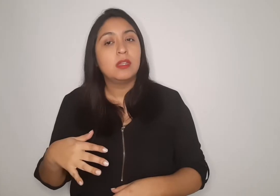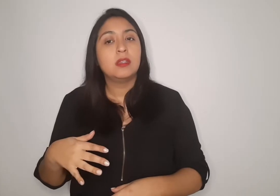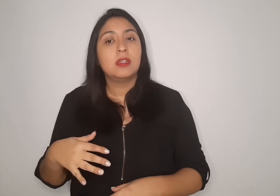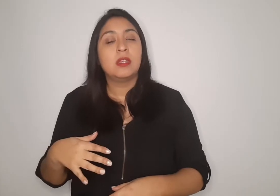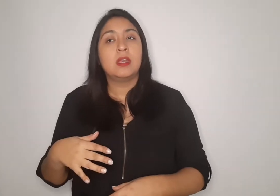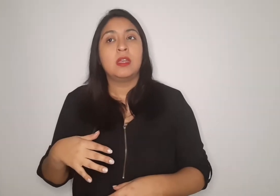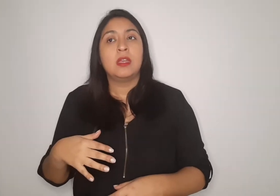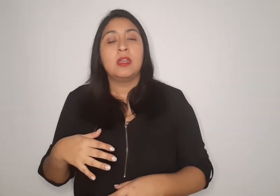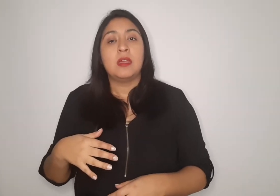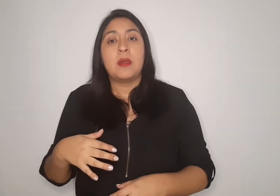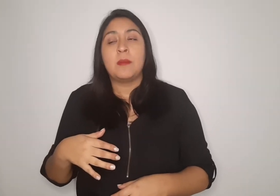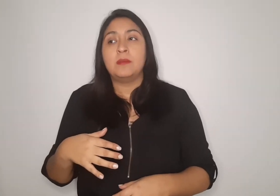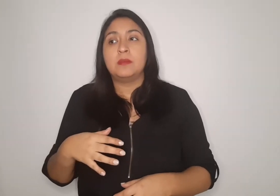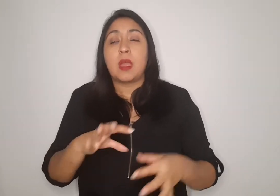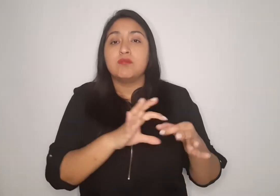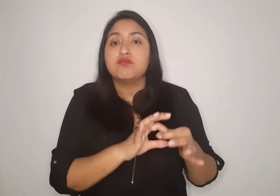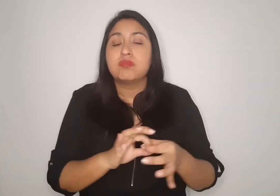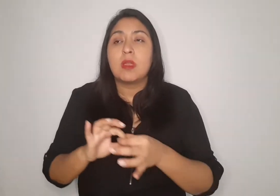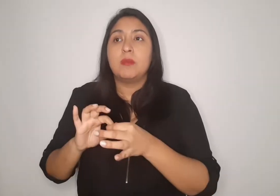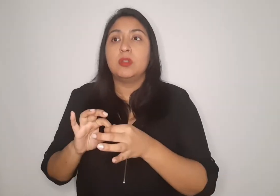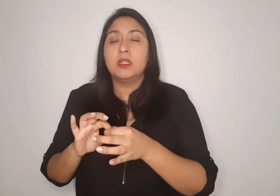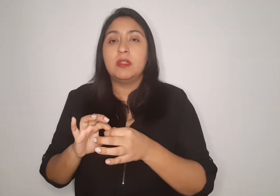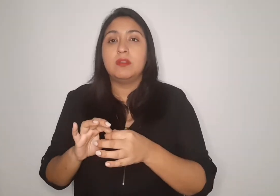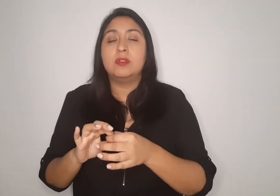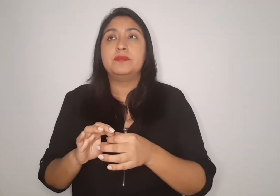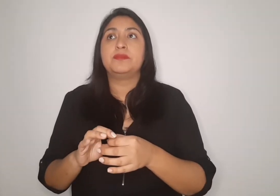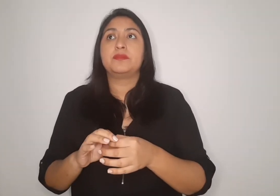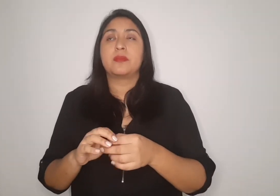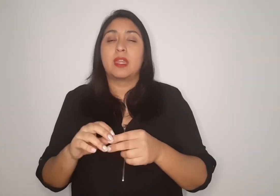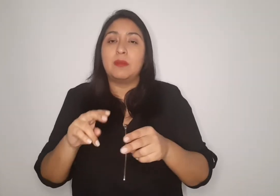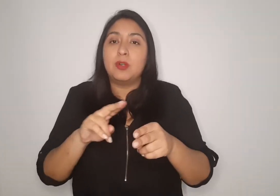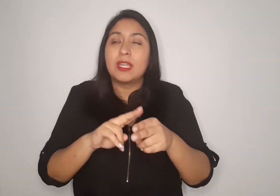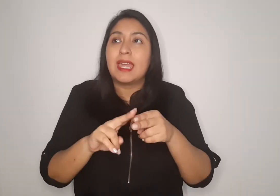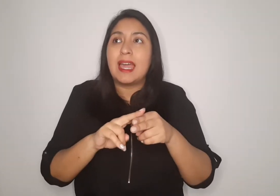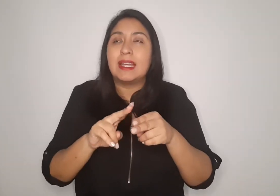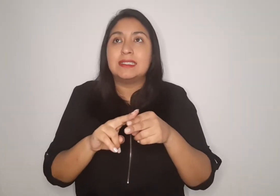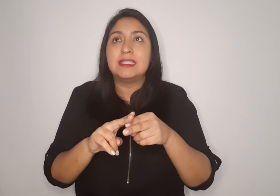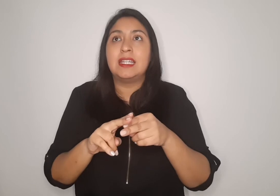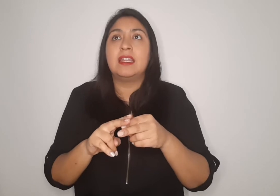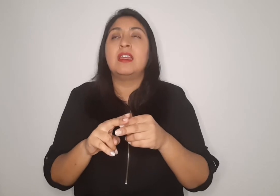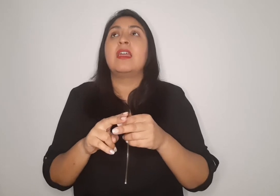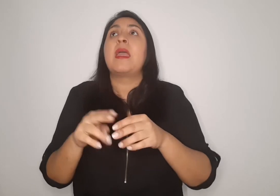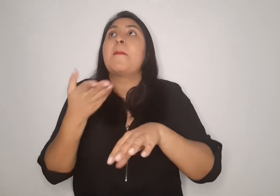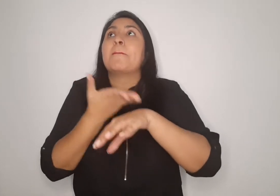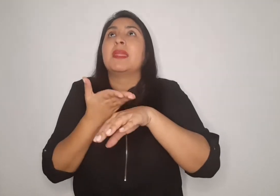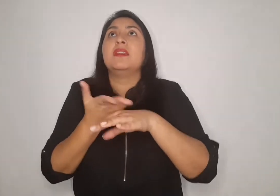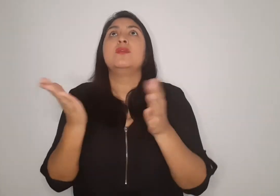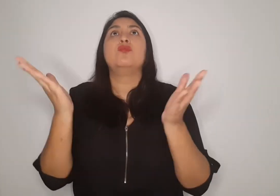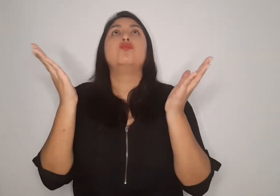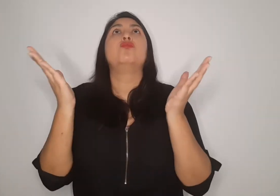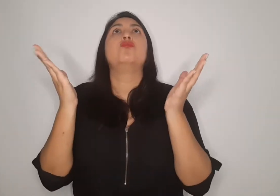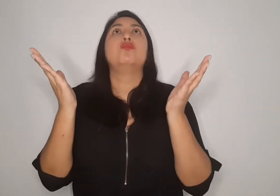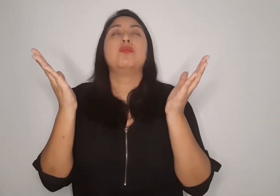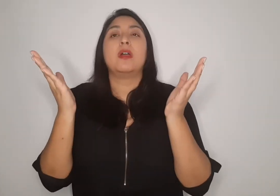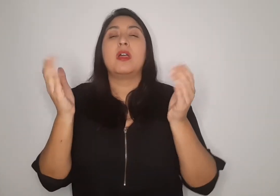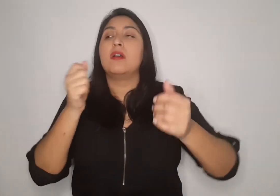hacer rogativa cuando uno lo deja un poquito abandonado, porque los elementos están vivos, sus espíritus están cerca, porque